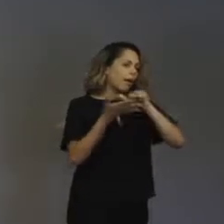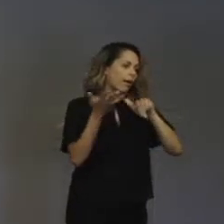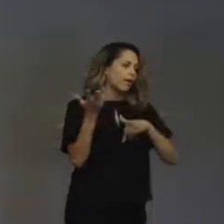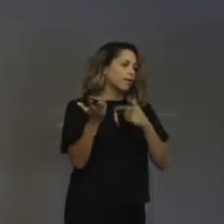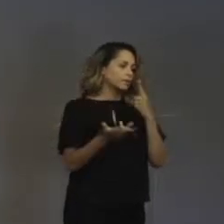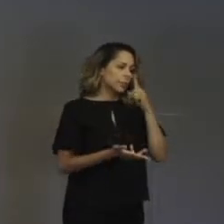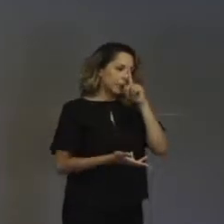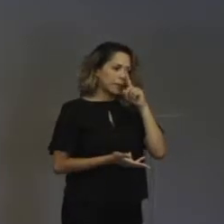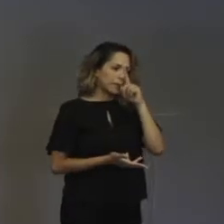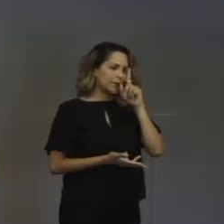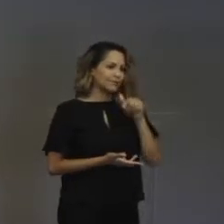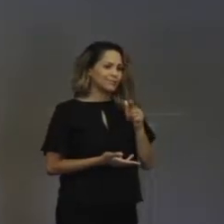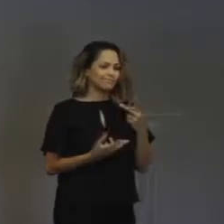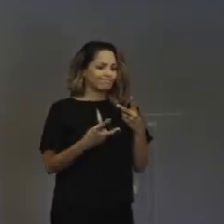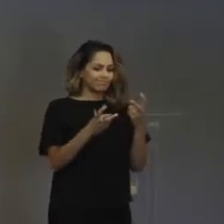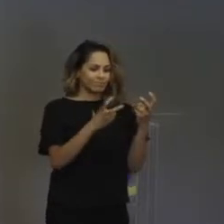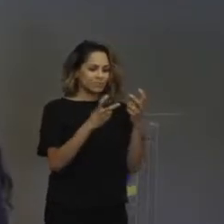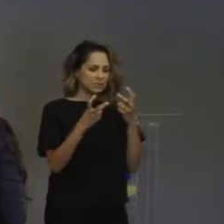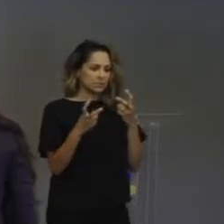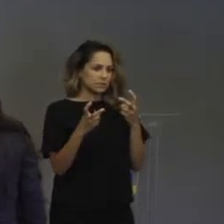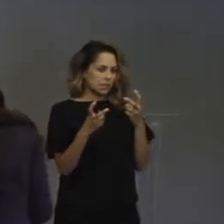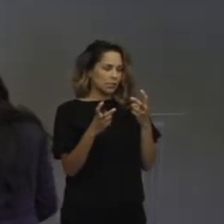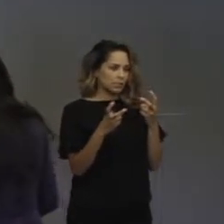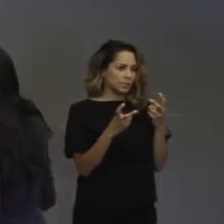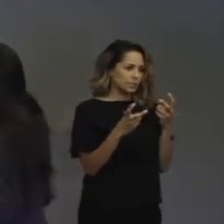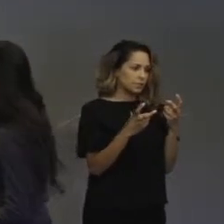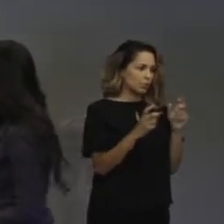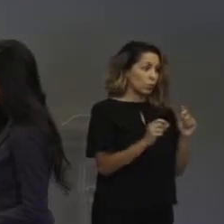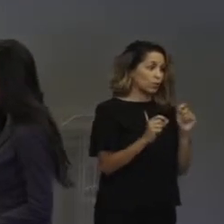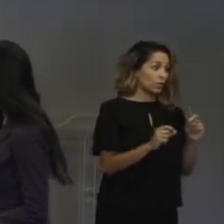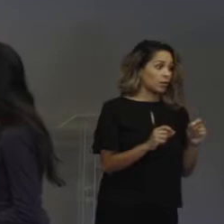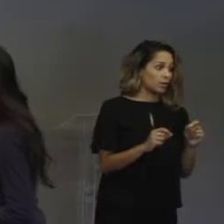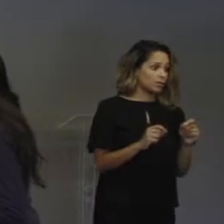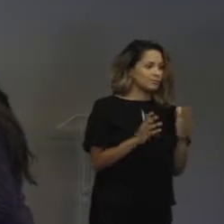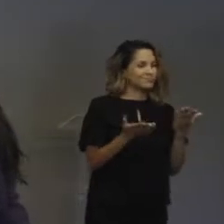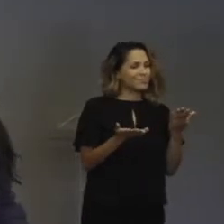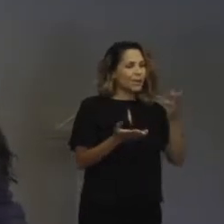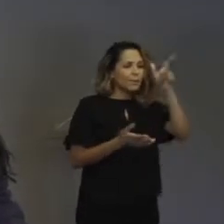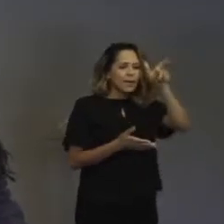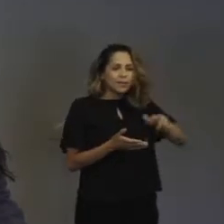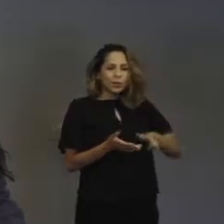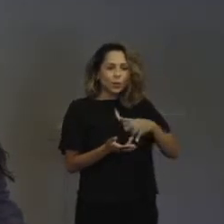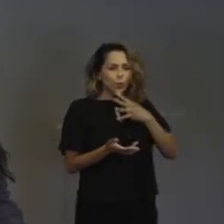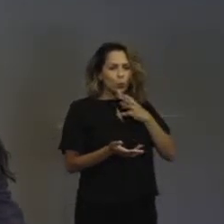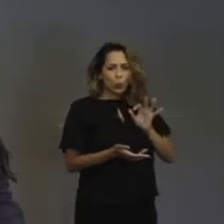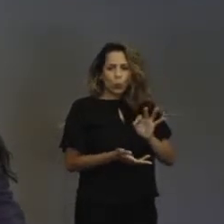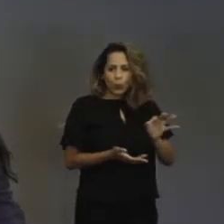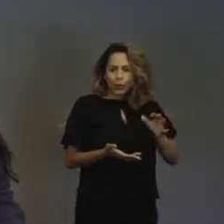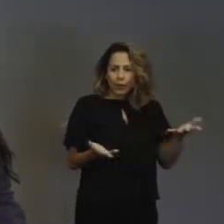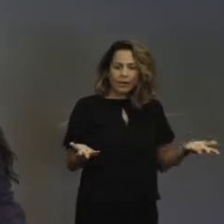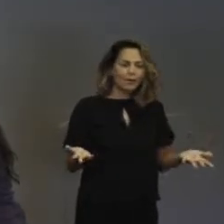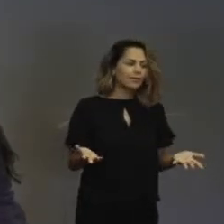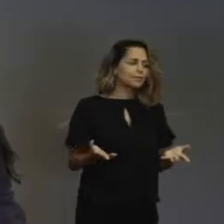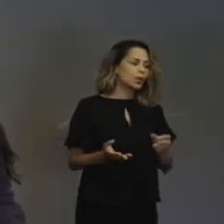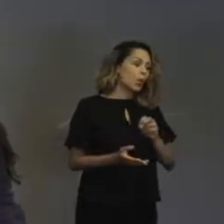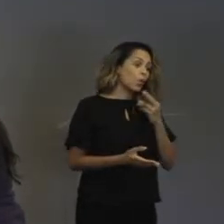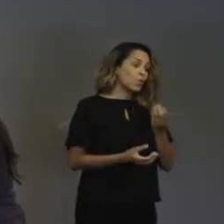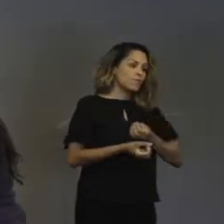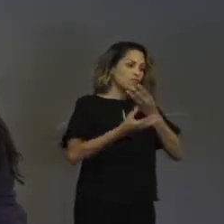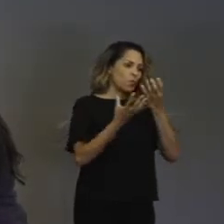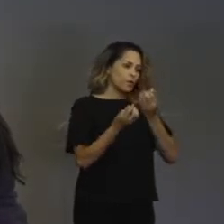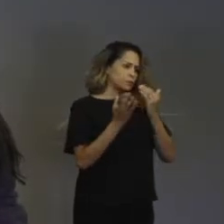de percepção, muitas vezes, que acaba atrapalhando pelo desconhecimento, pelas informações que chegam muito